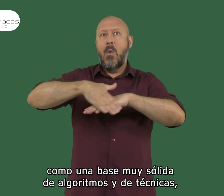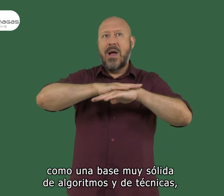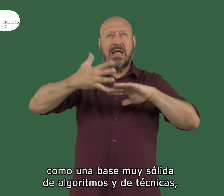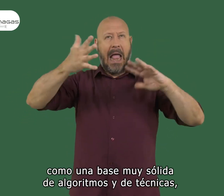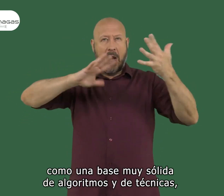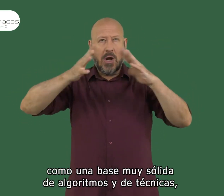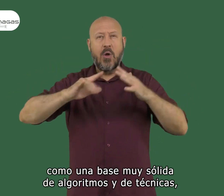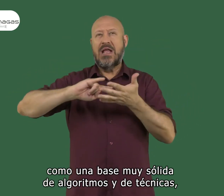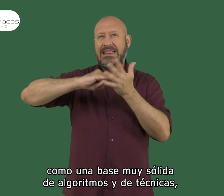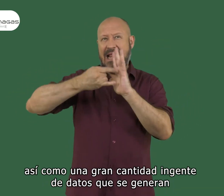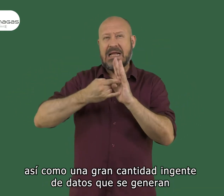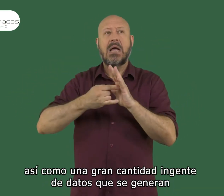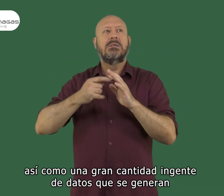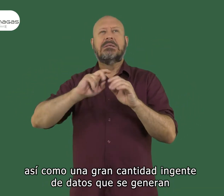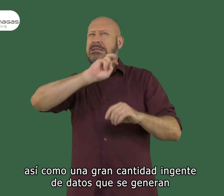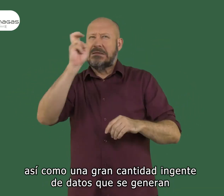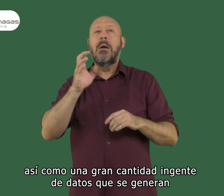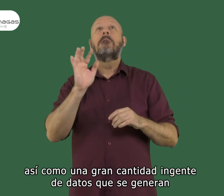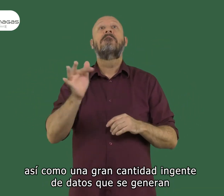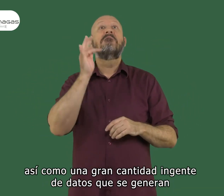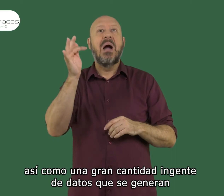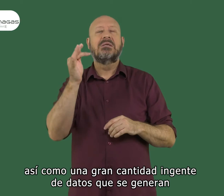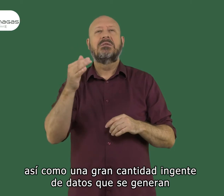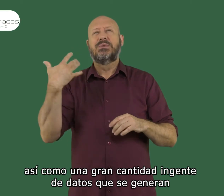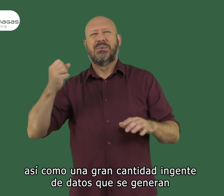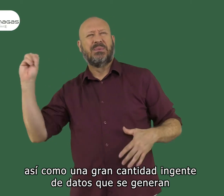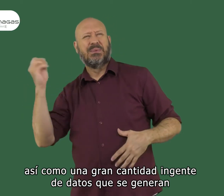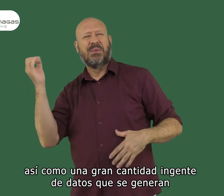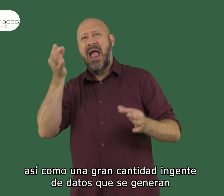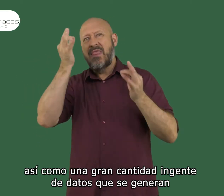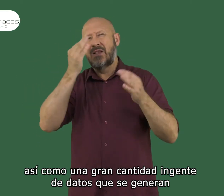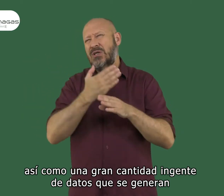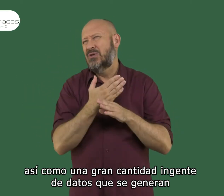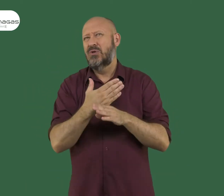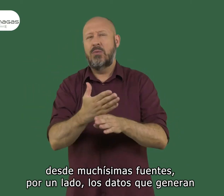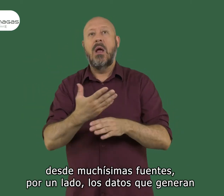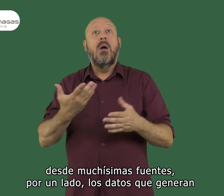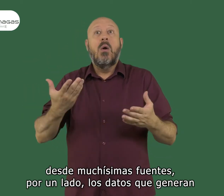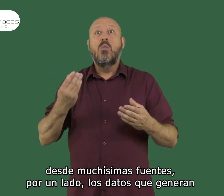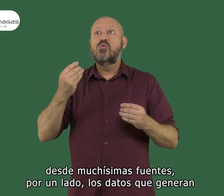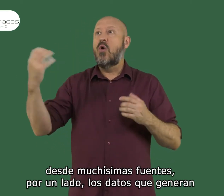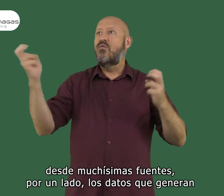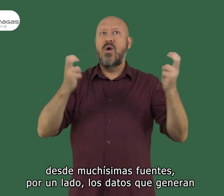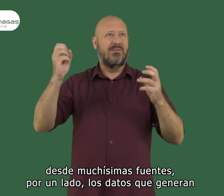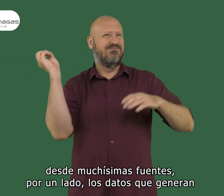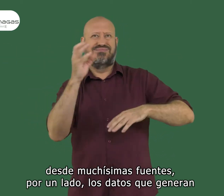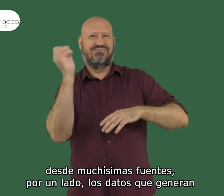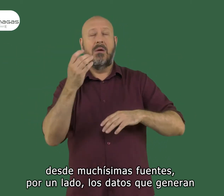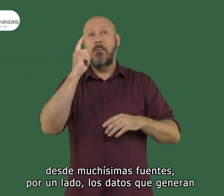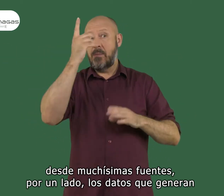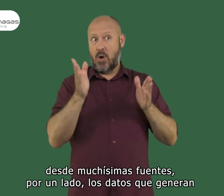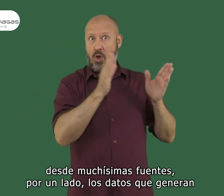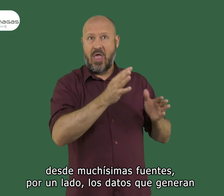de algoritmos y de técnicas, así como una gran cantidad ingente de datos que se generan desde muchísimas fuentes. Por un lado,